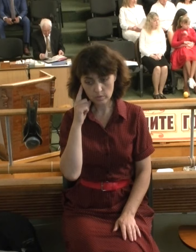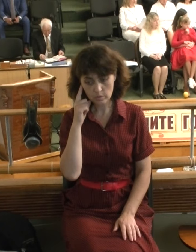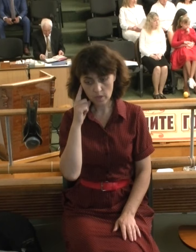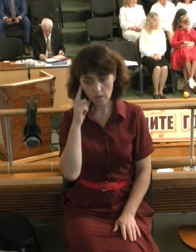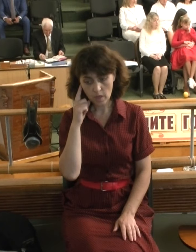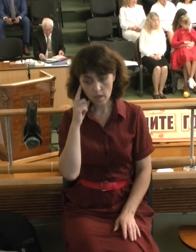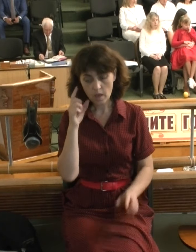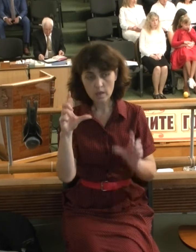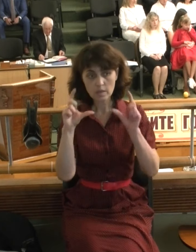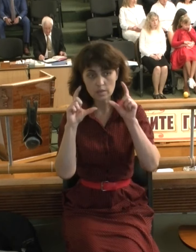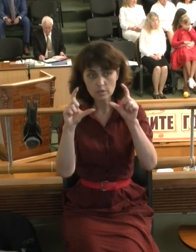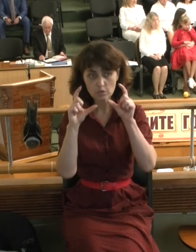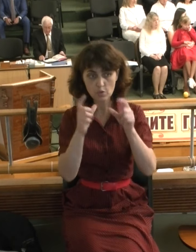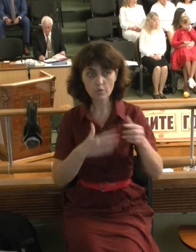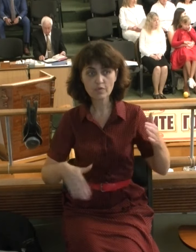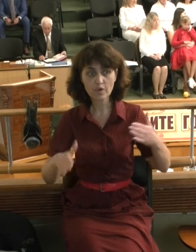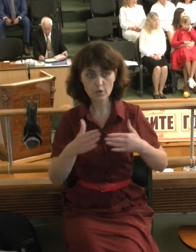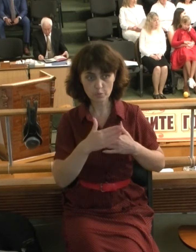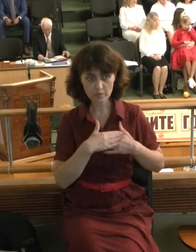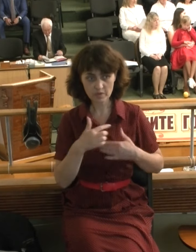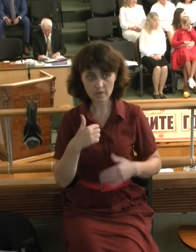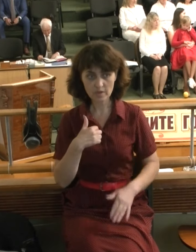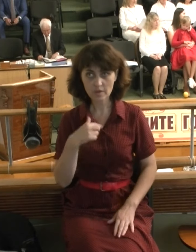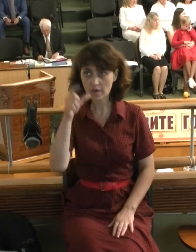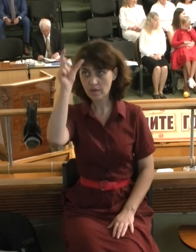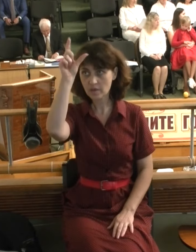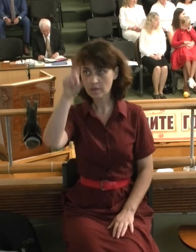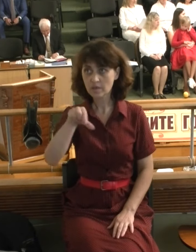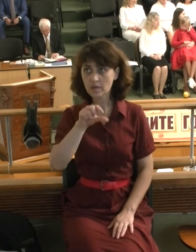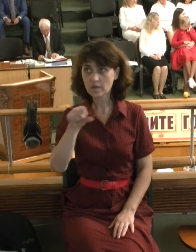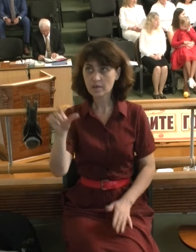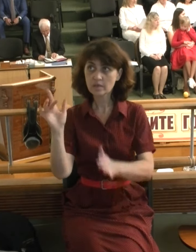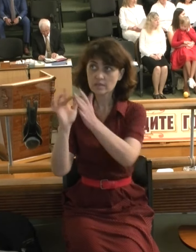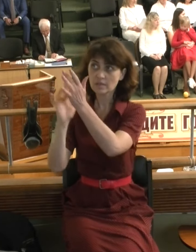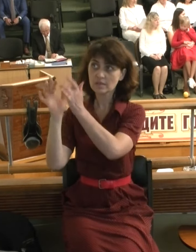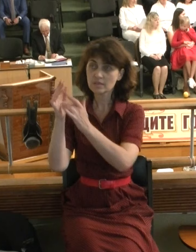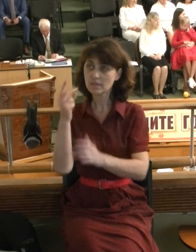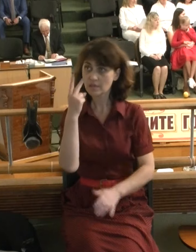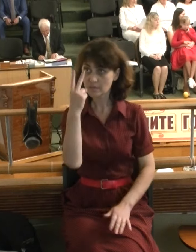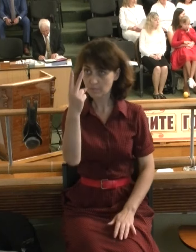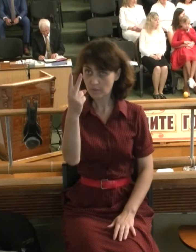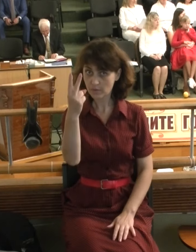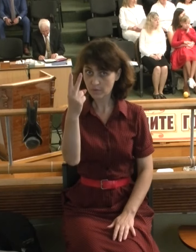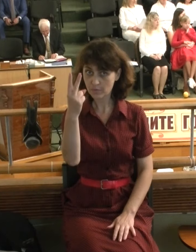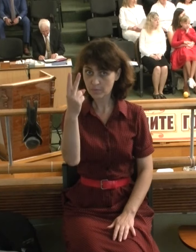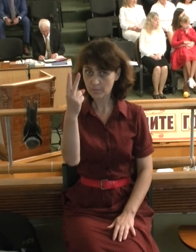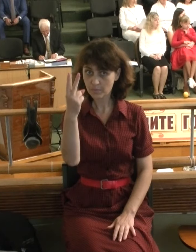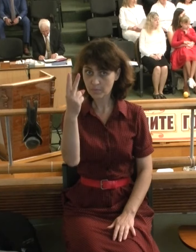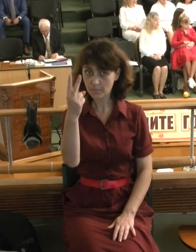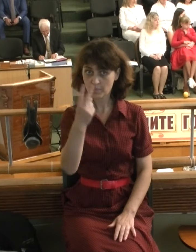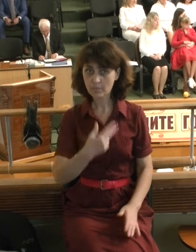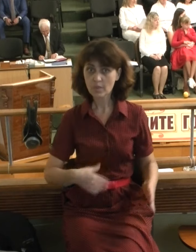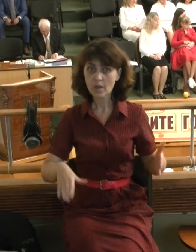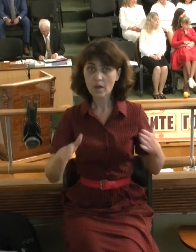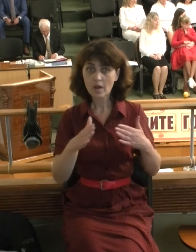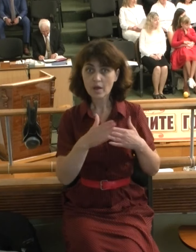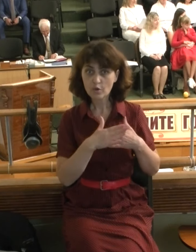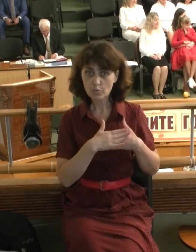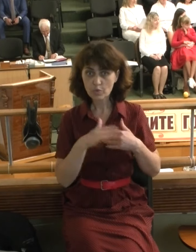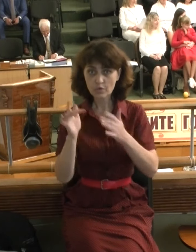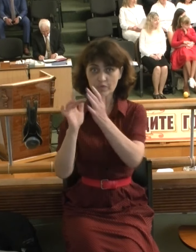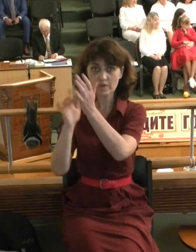гляжу, и в жертве праведной крови мир сердцу нахожу. Любовь Христа